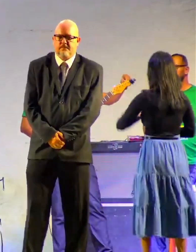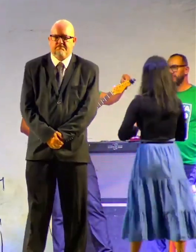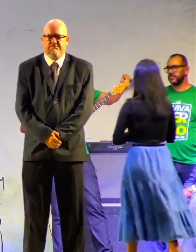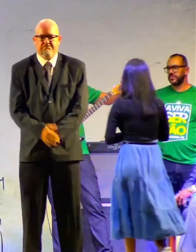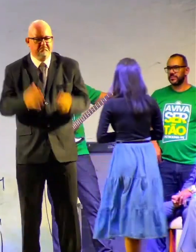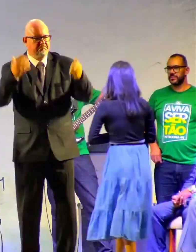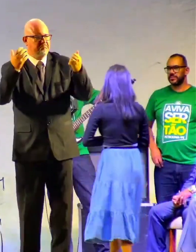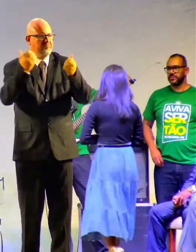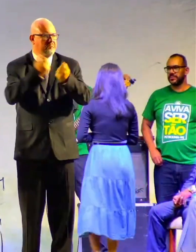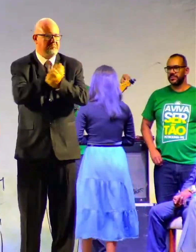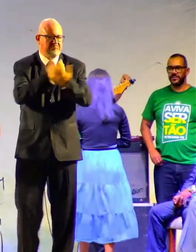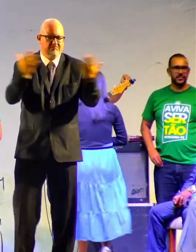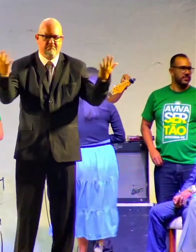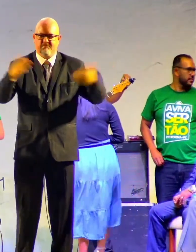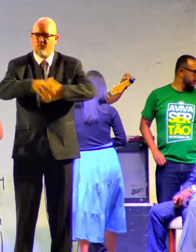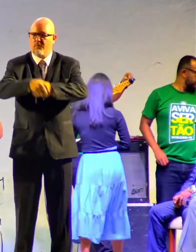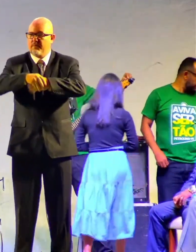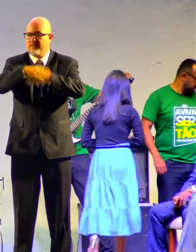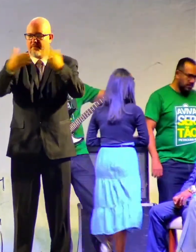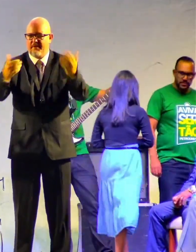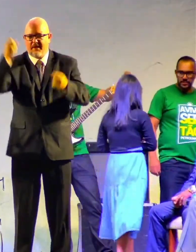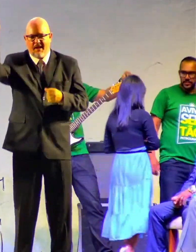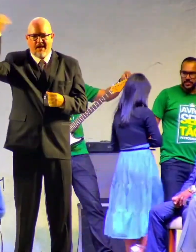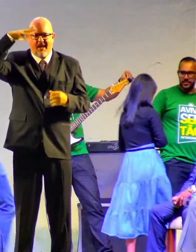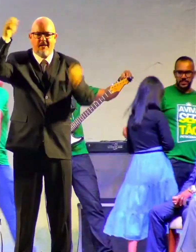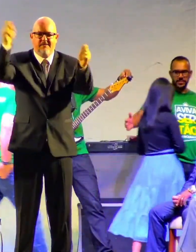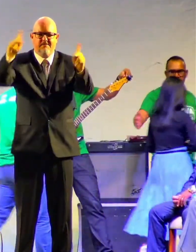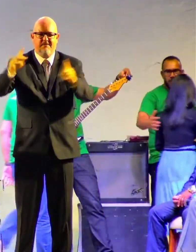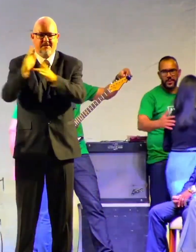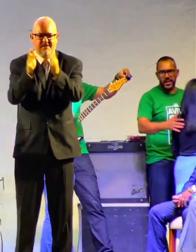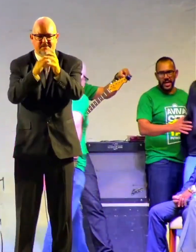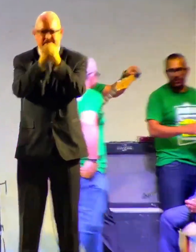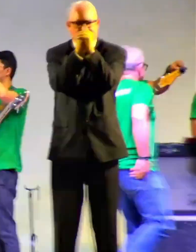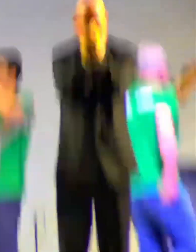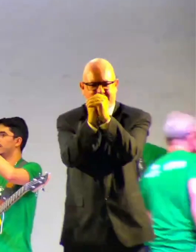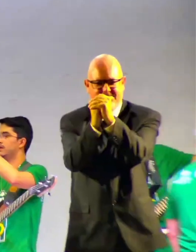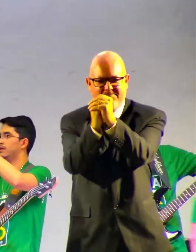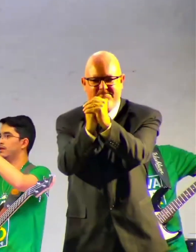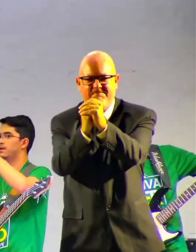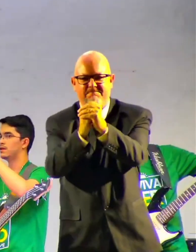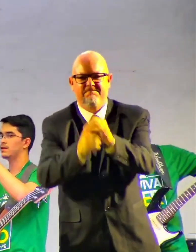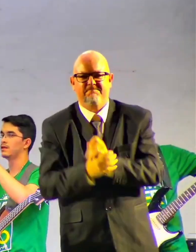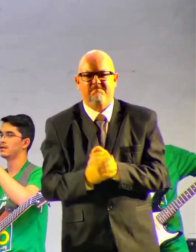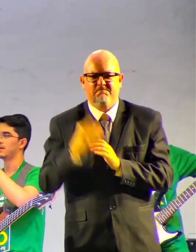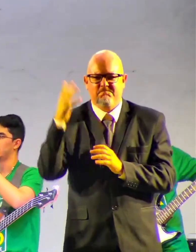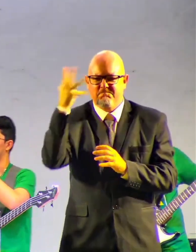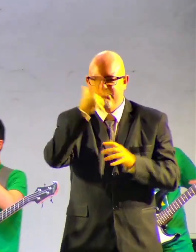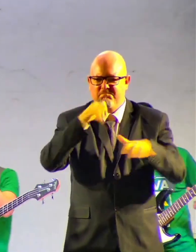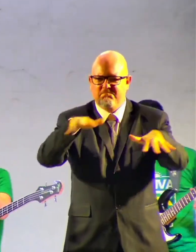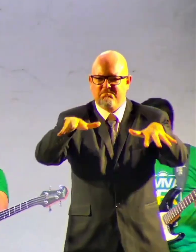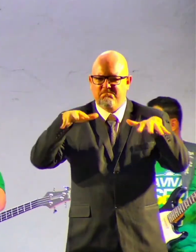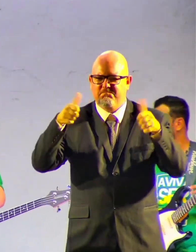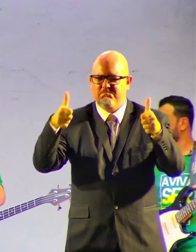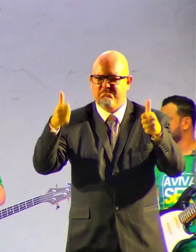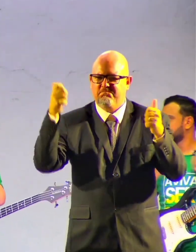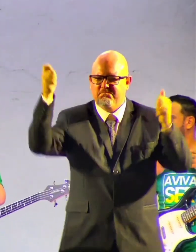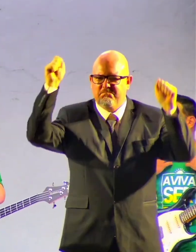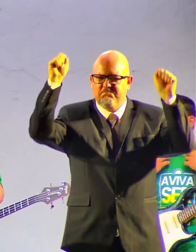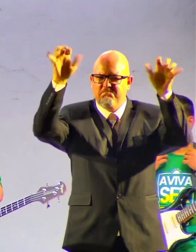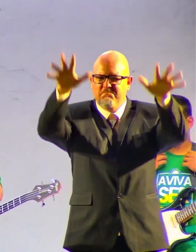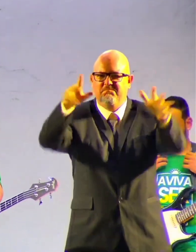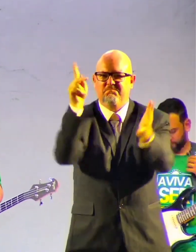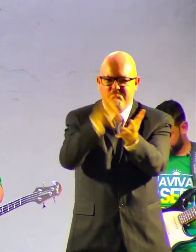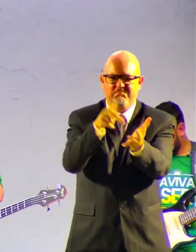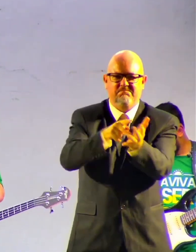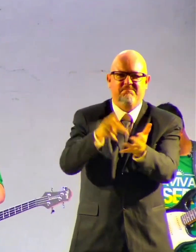Eu saúdo a igreja com a graça e a paz do Senhor Jesus. O povo bonito e abençoado, mas